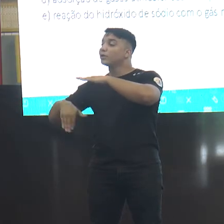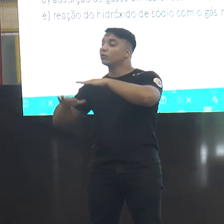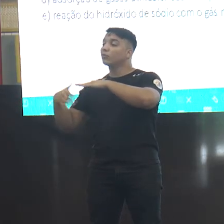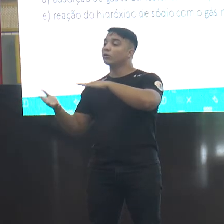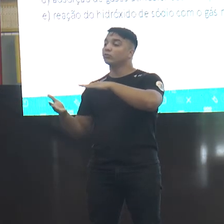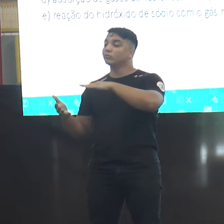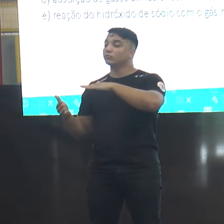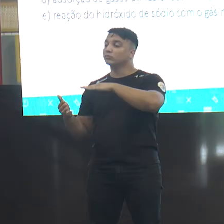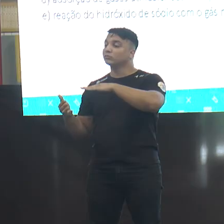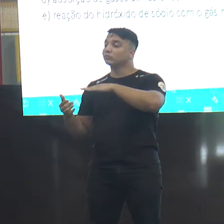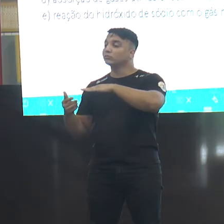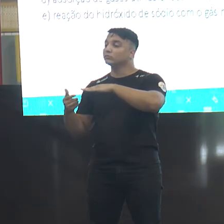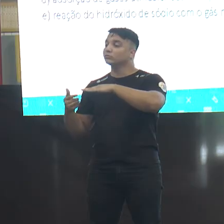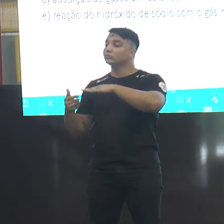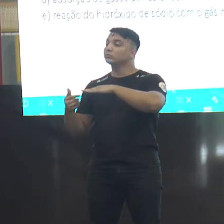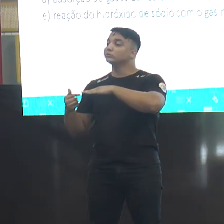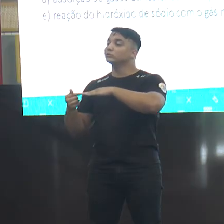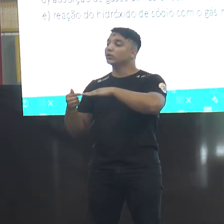do que 7?